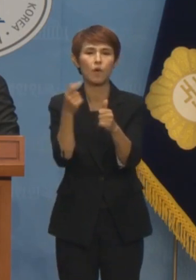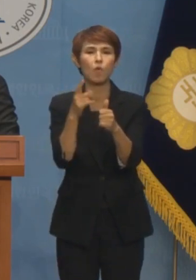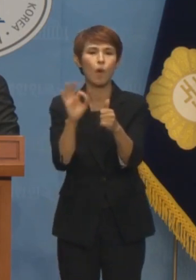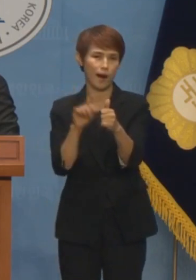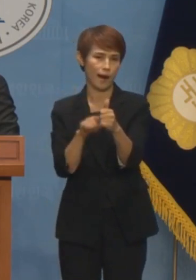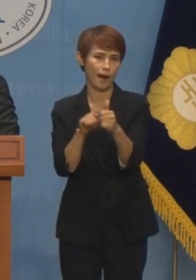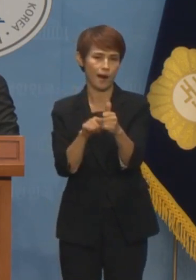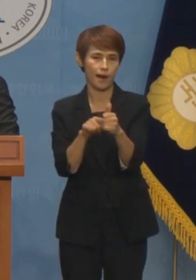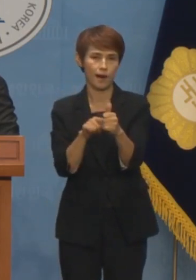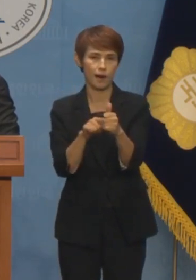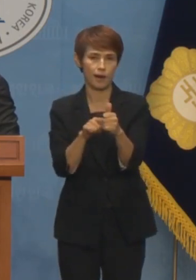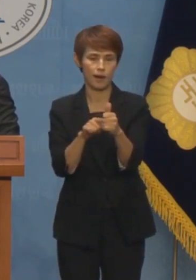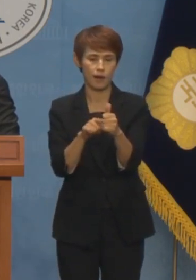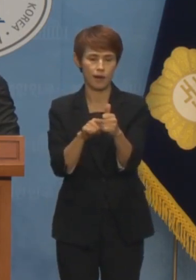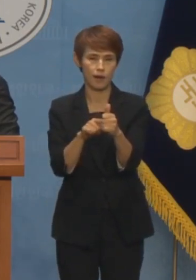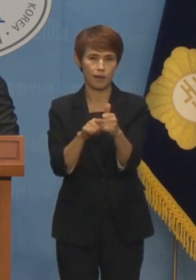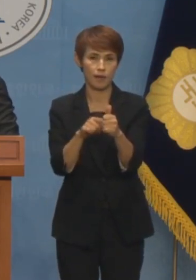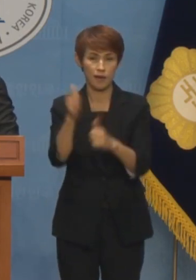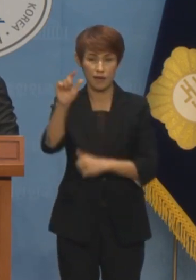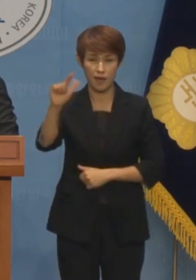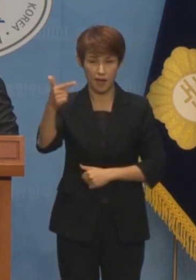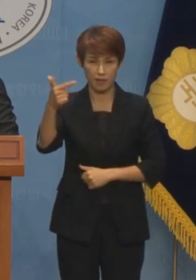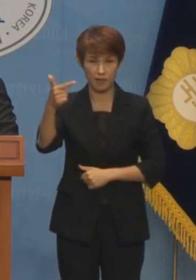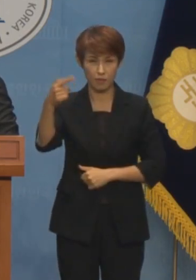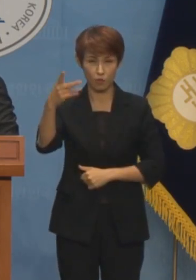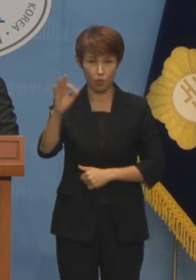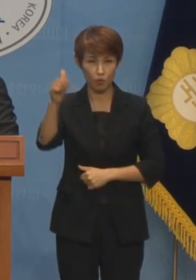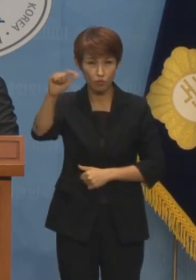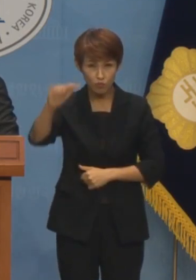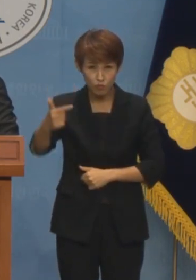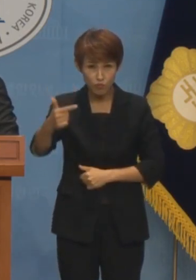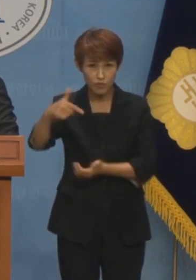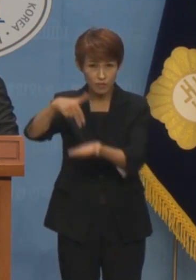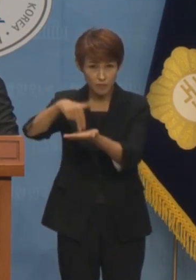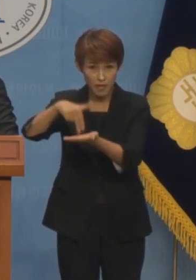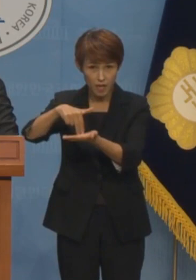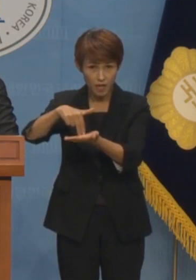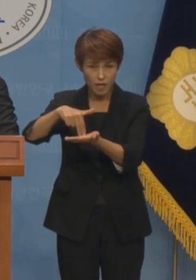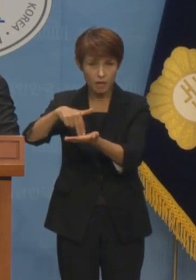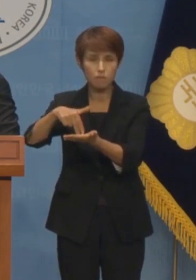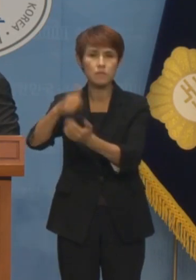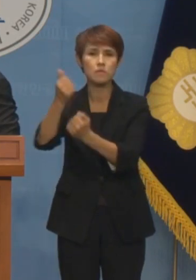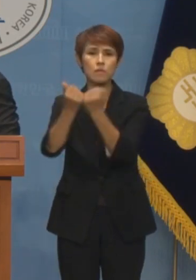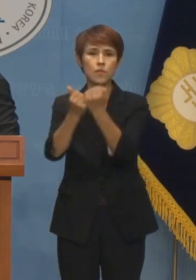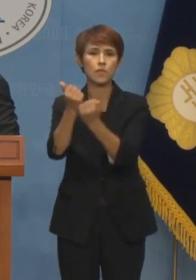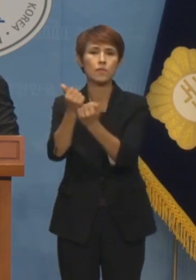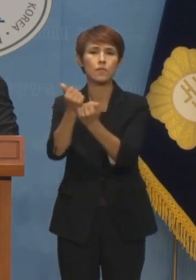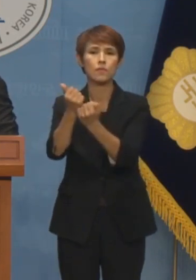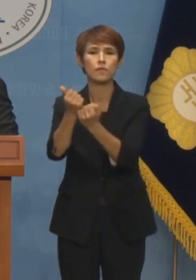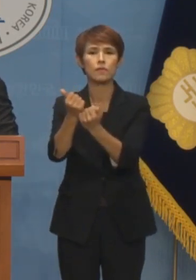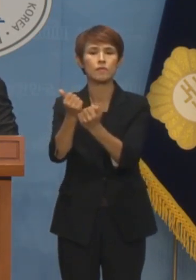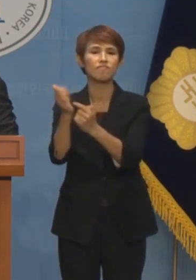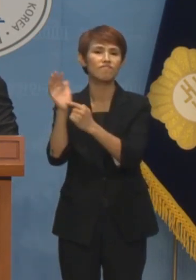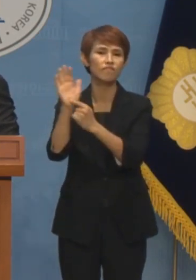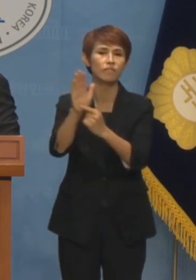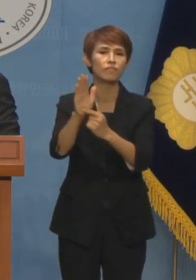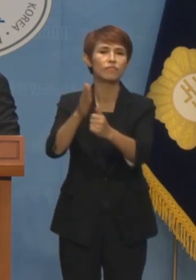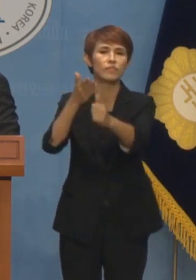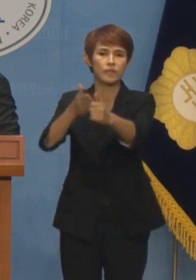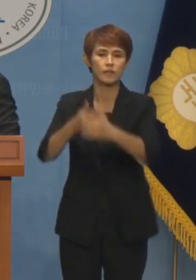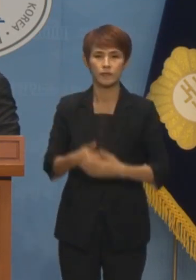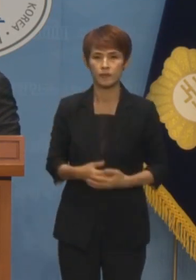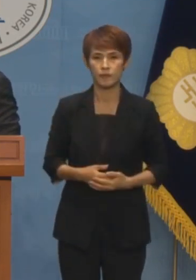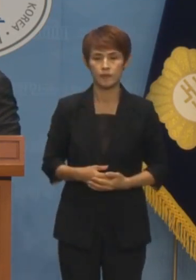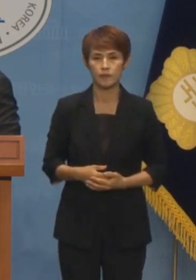보여집니다. 한동훈 측은 이 부분에 있어서 입장을 발표해야 할 것입니다. 한동훈 후보는